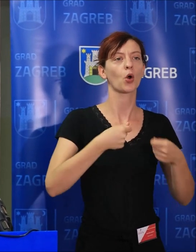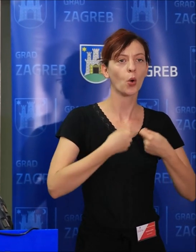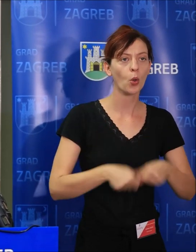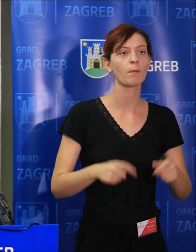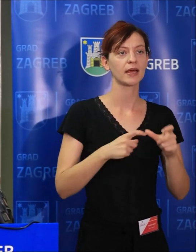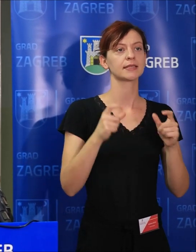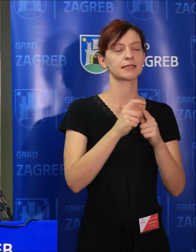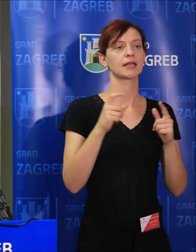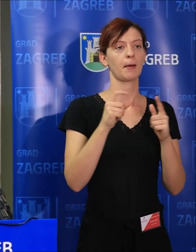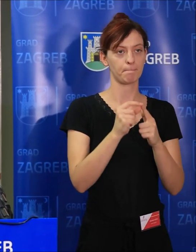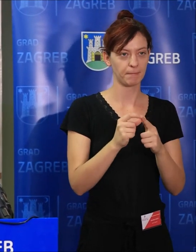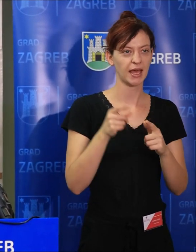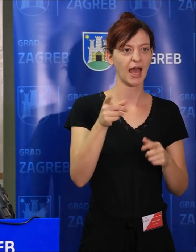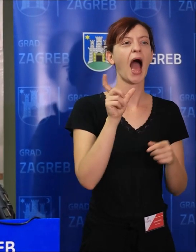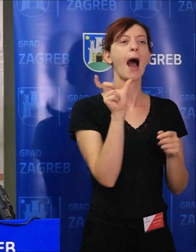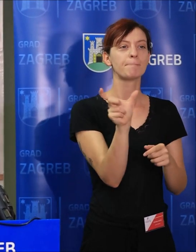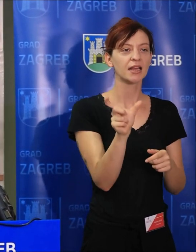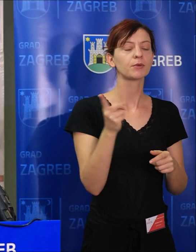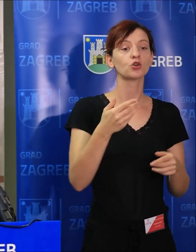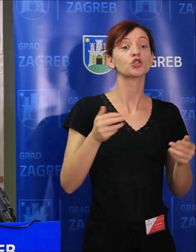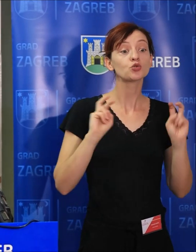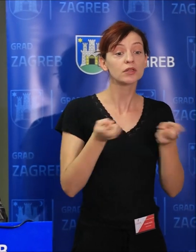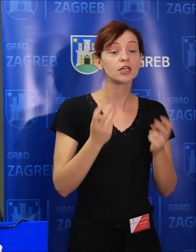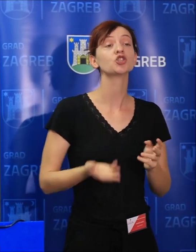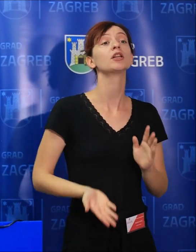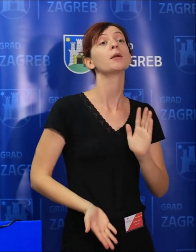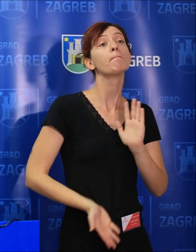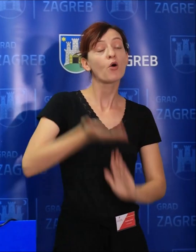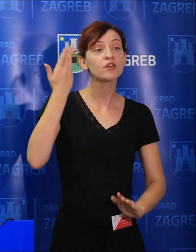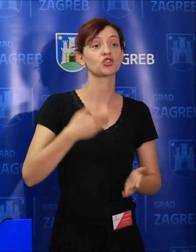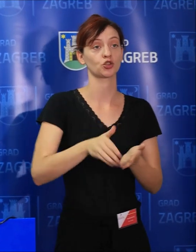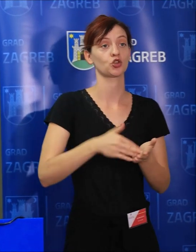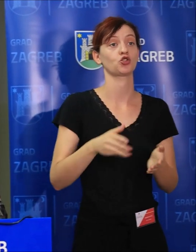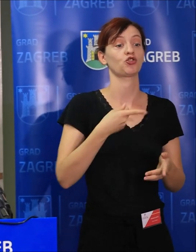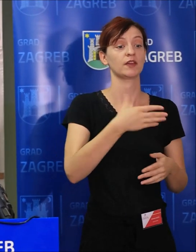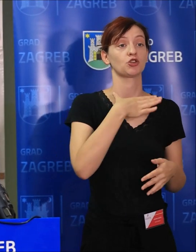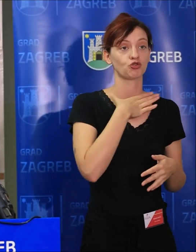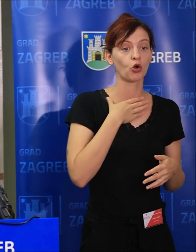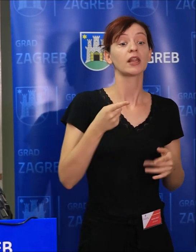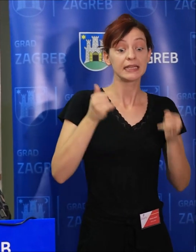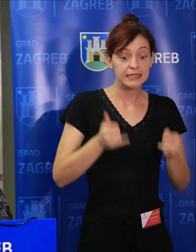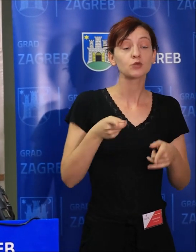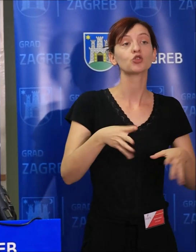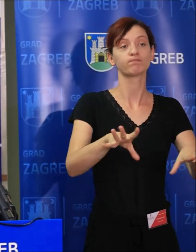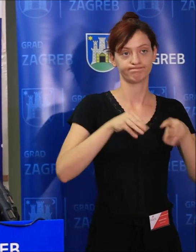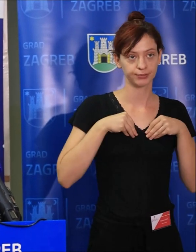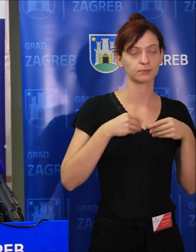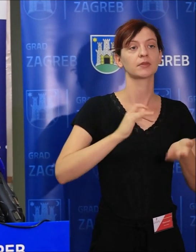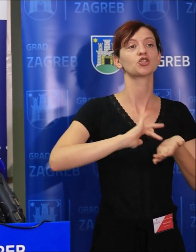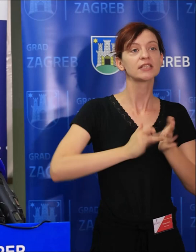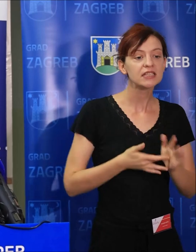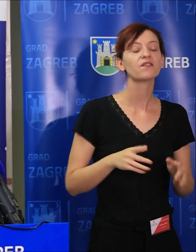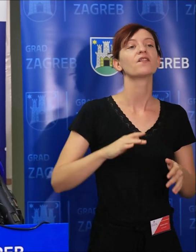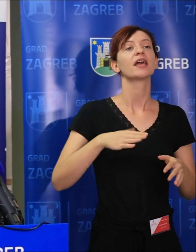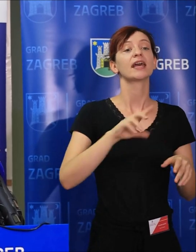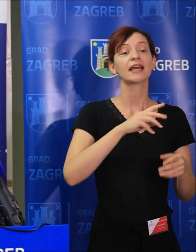istaknuo potrebu povećanja materijalnih troškova školama i to je sada implementirano. Dakle, prošli tjedan svi gradski vrtići, sve gradske osnovne